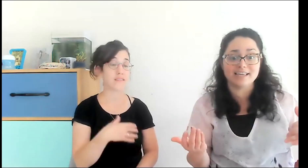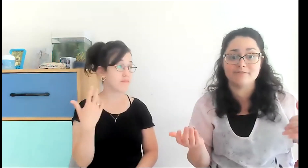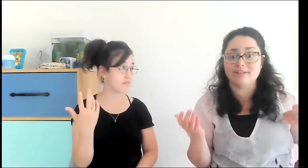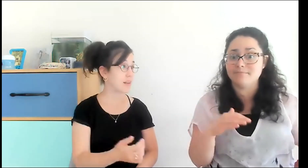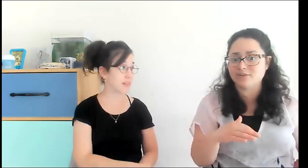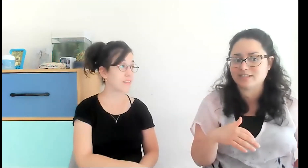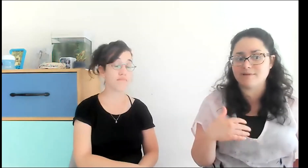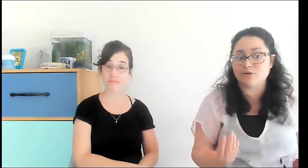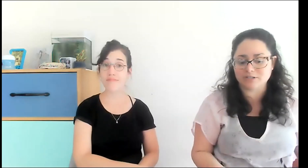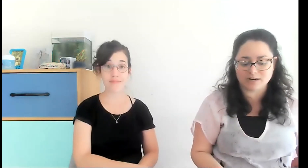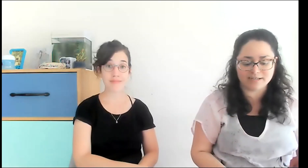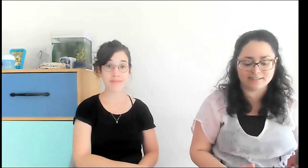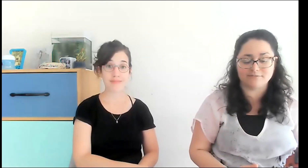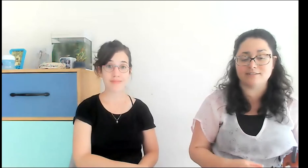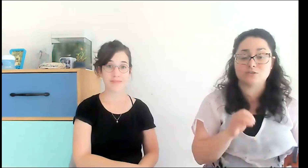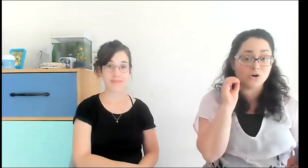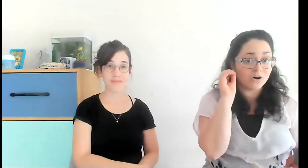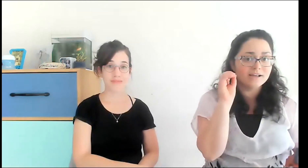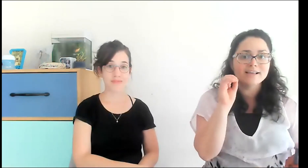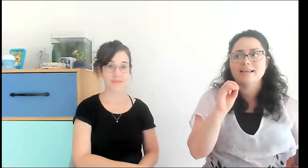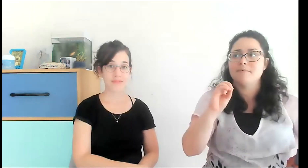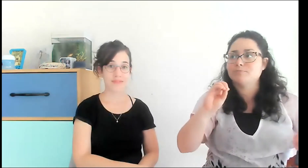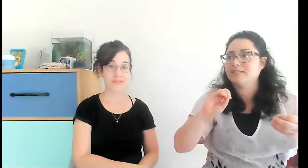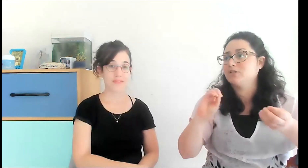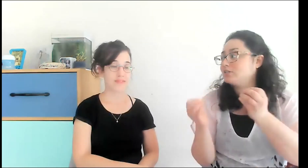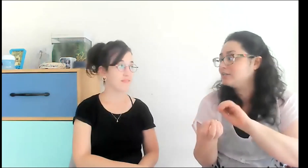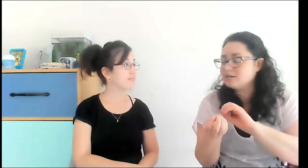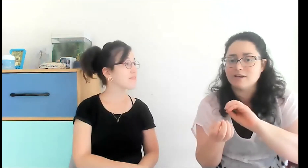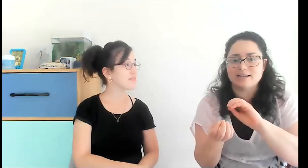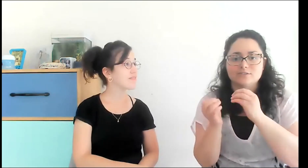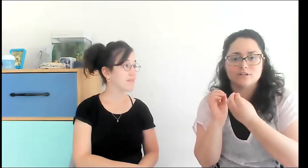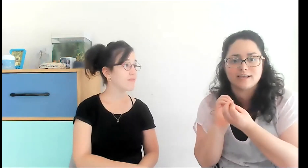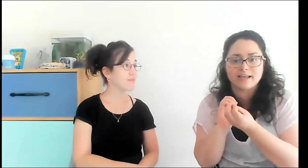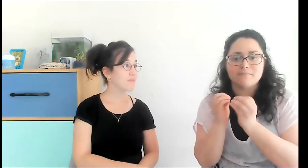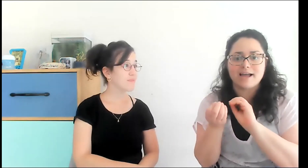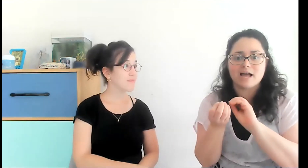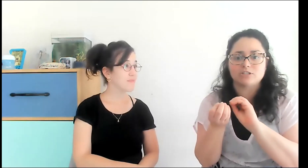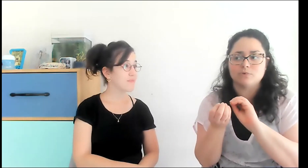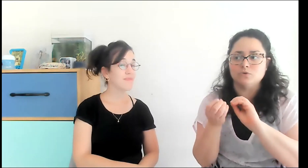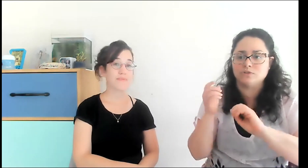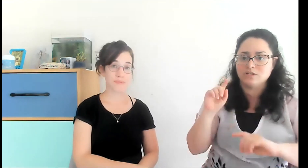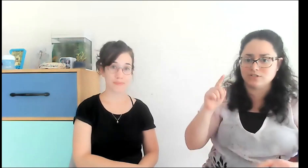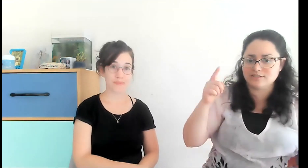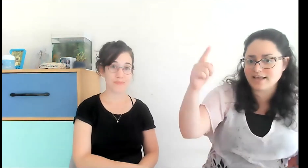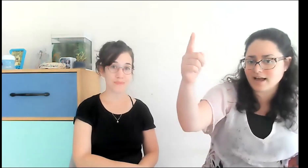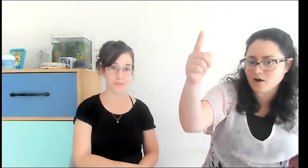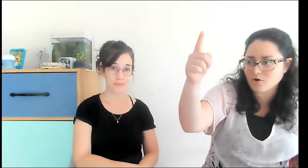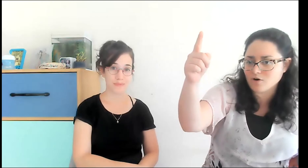ולאחים, וללמד אותם, להראות מה שלמדתם, ולזכור. עם המשפטים ששינינו, אולי לנסות להיזכר מה היה המשמעות, שזה היה רחוק,